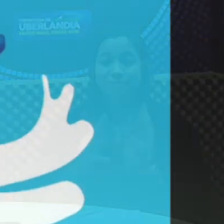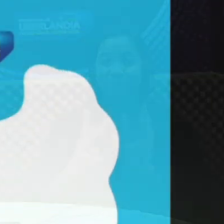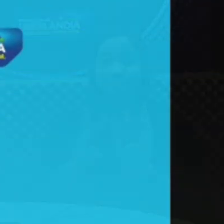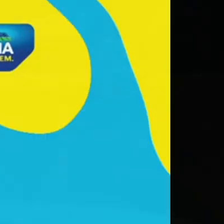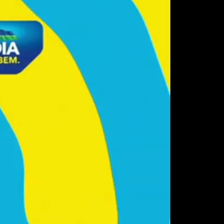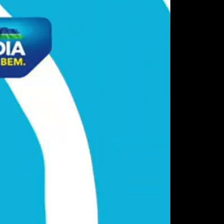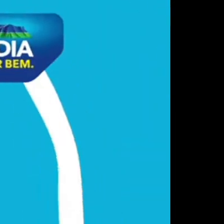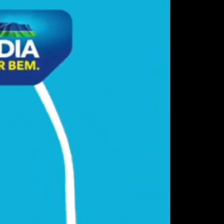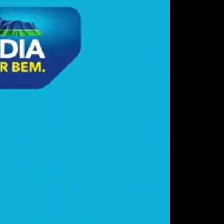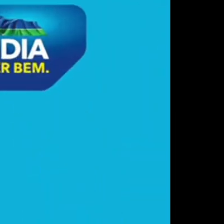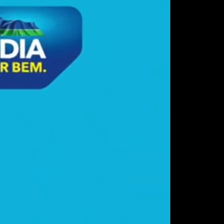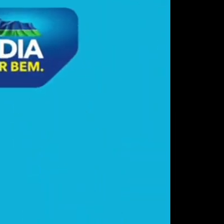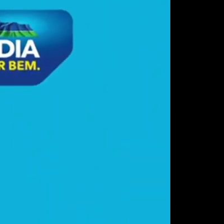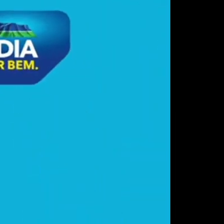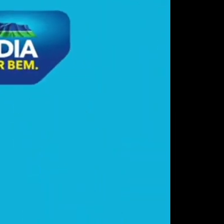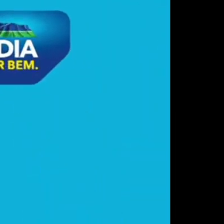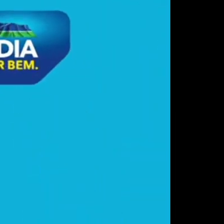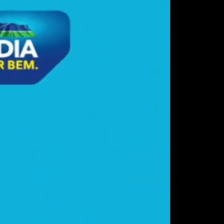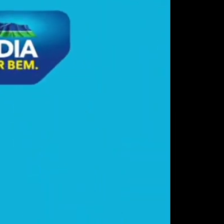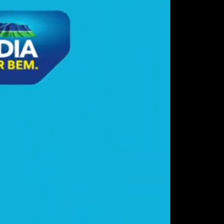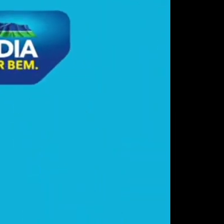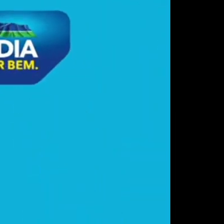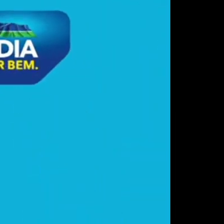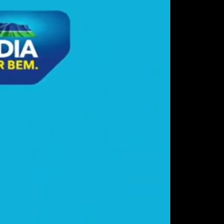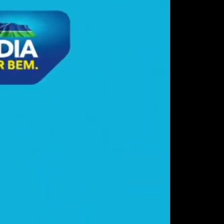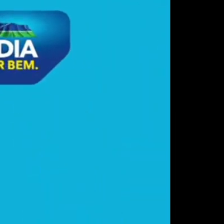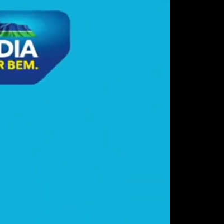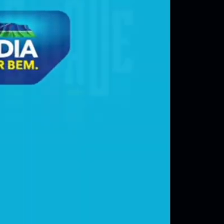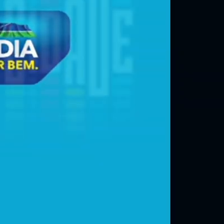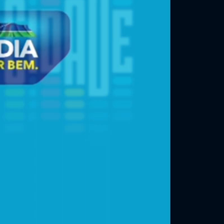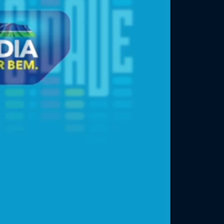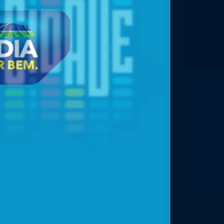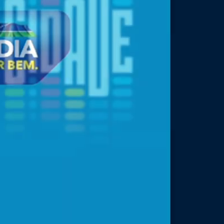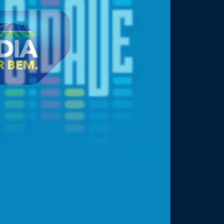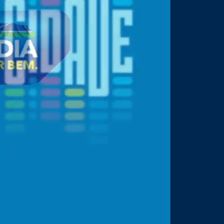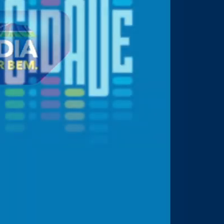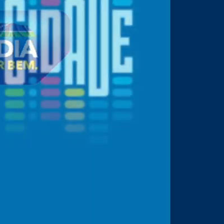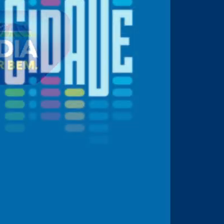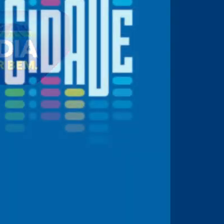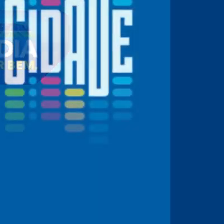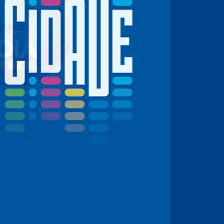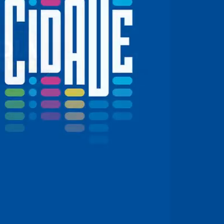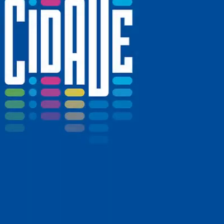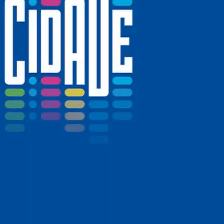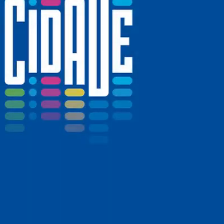Continue conosco no portal da Prefeitura e nas redes sociais.